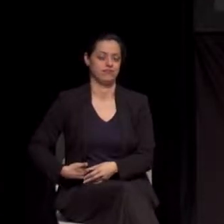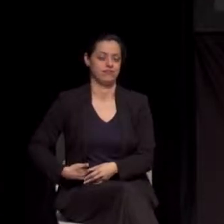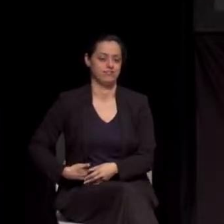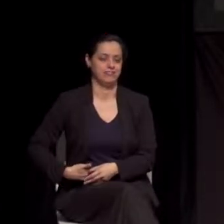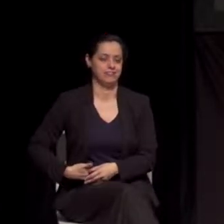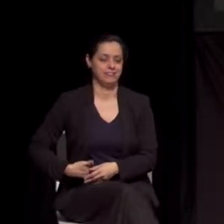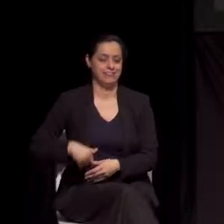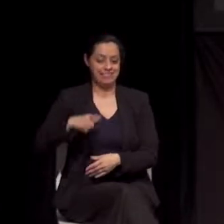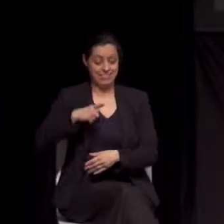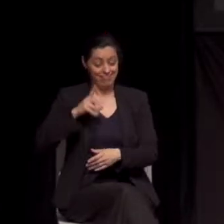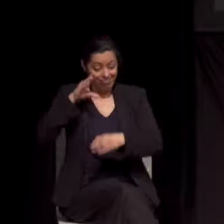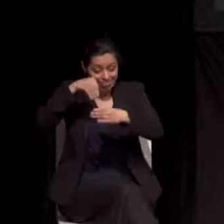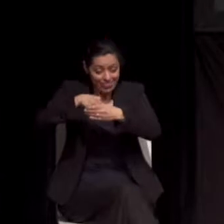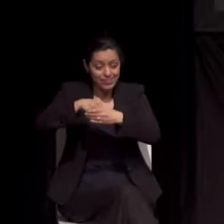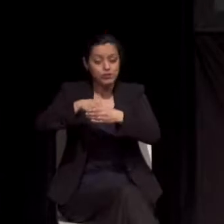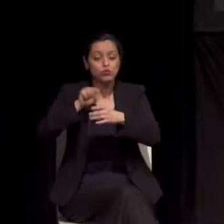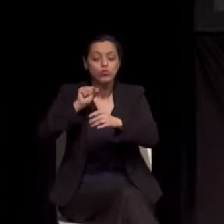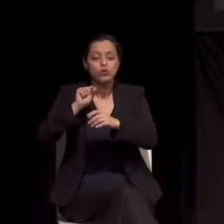da nação.